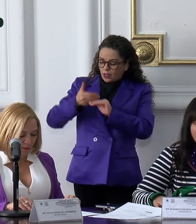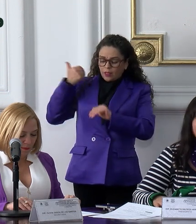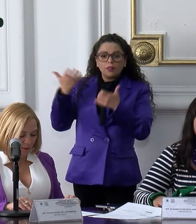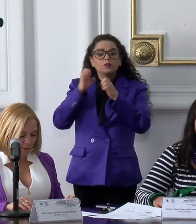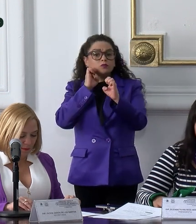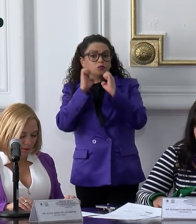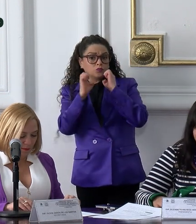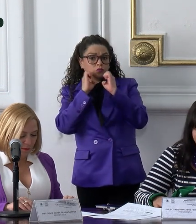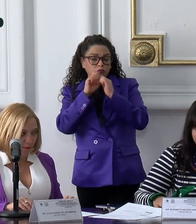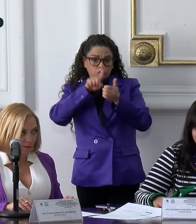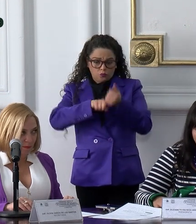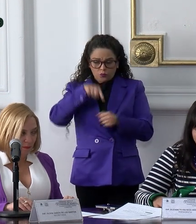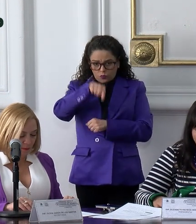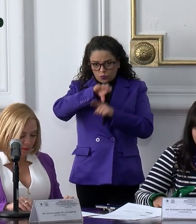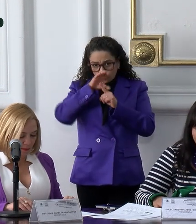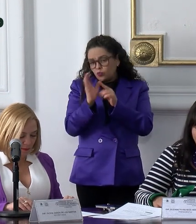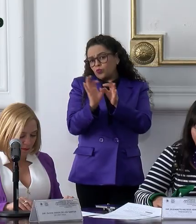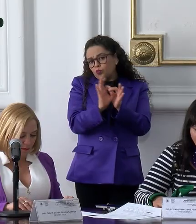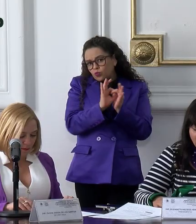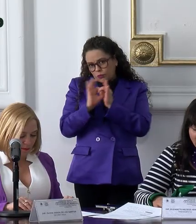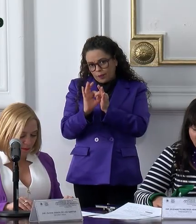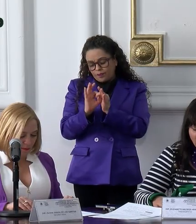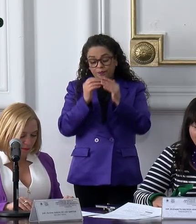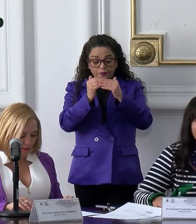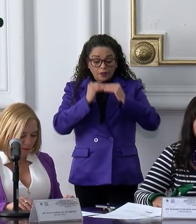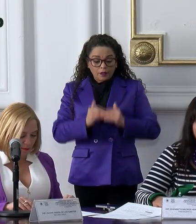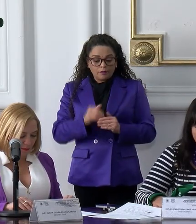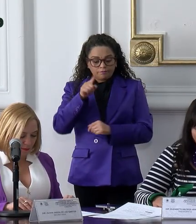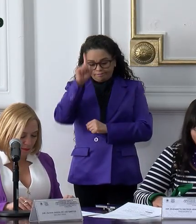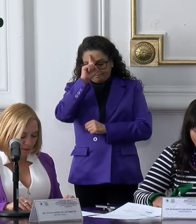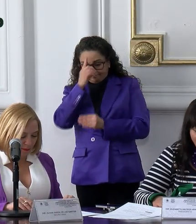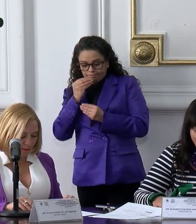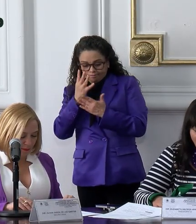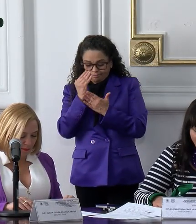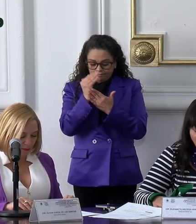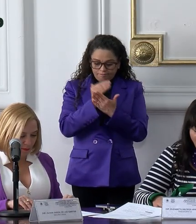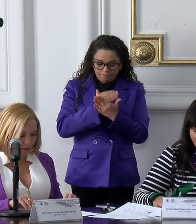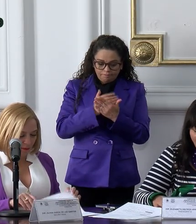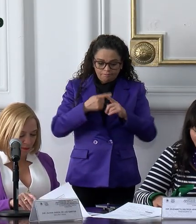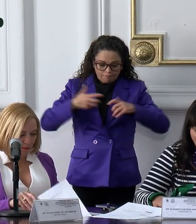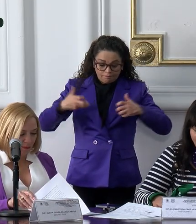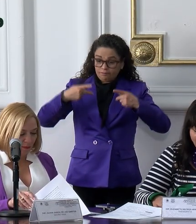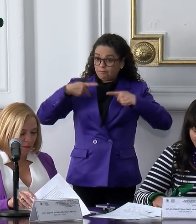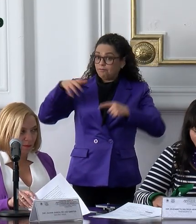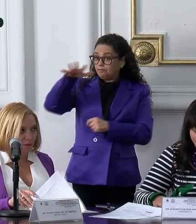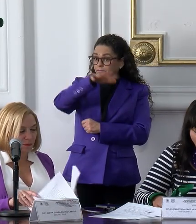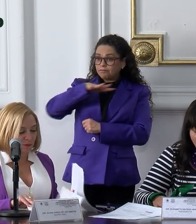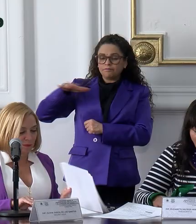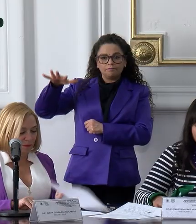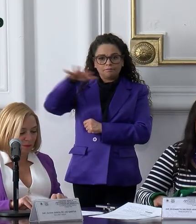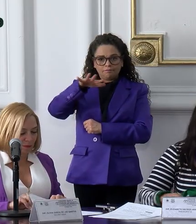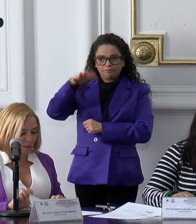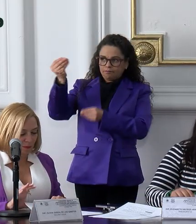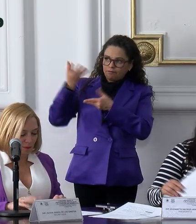el marco de estas Comisiones Unidas; y C, las observaciones que para tal efecto hubiera realizado la ciudadanía. En este caso se da